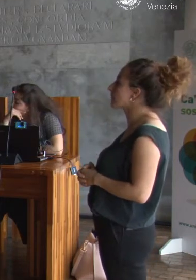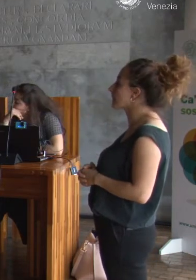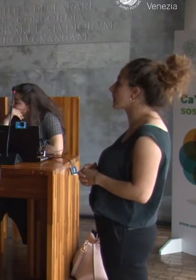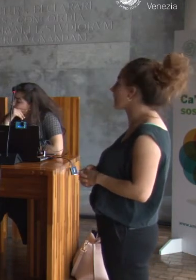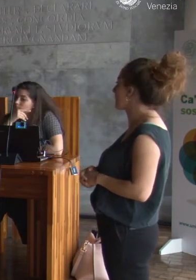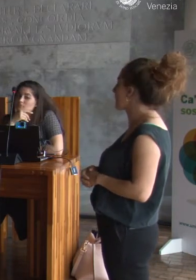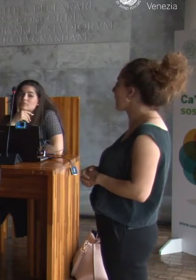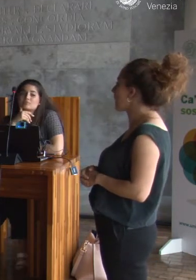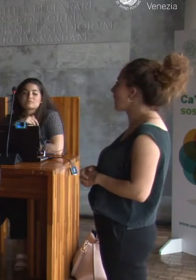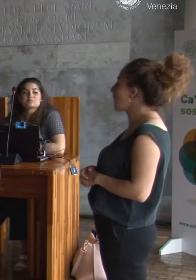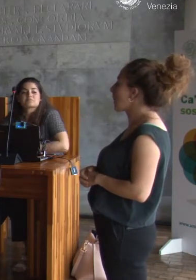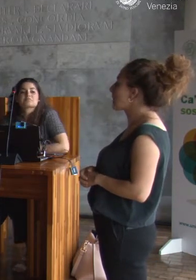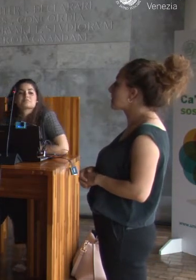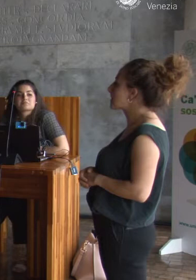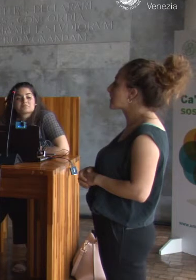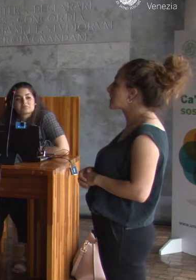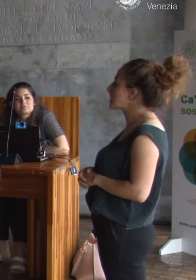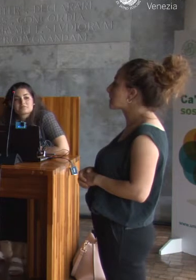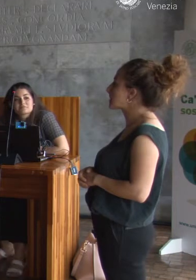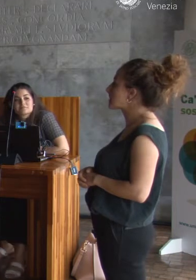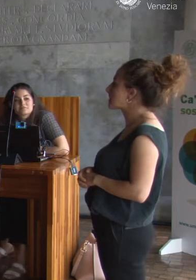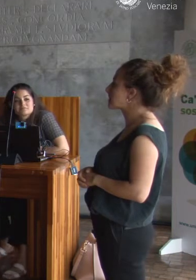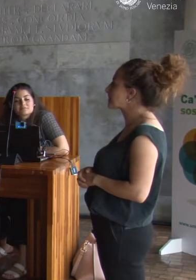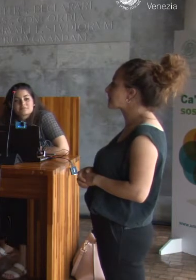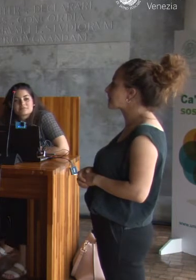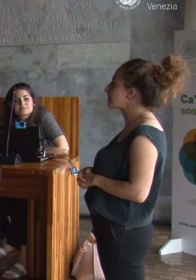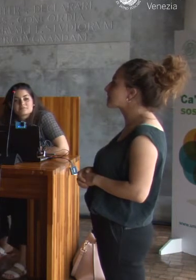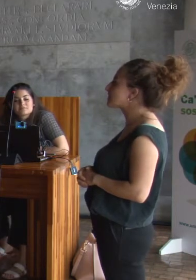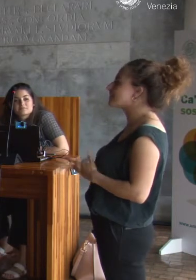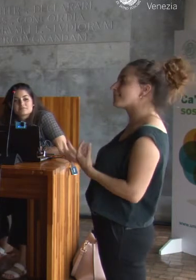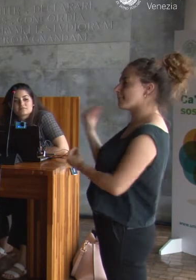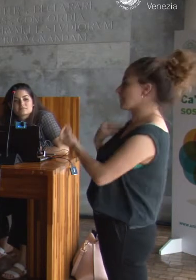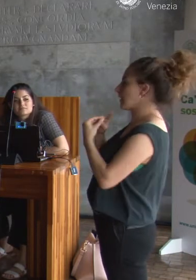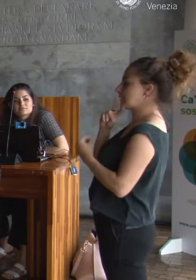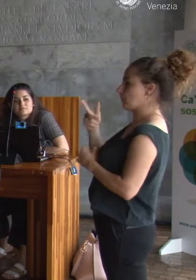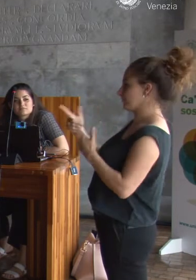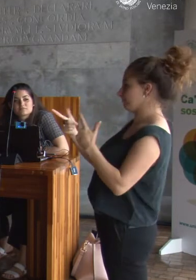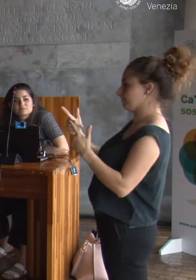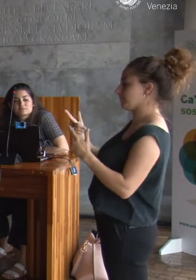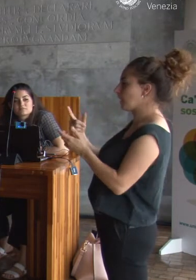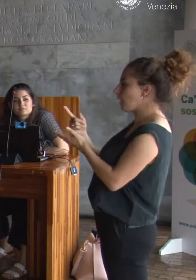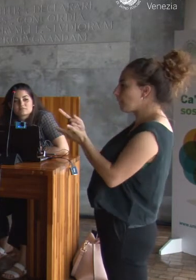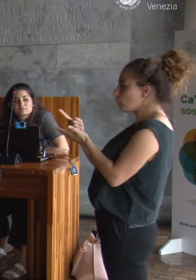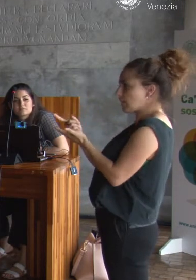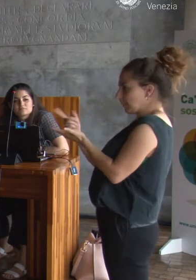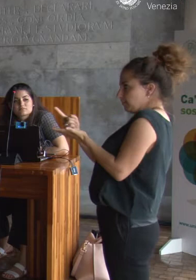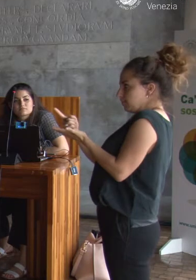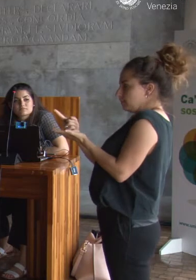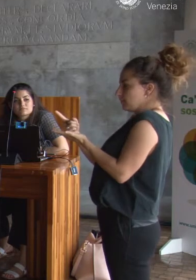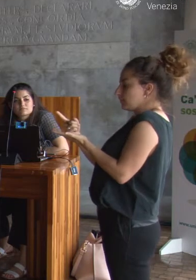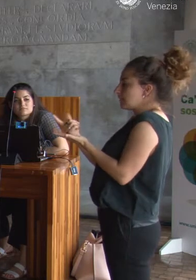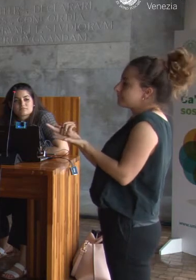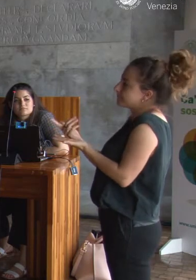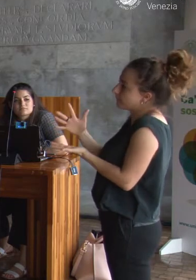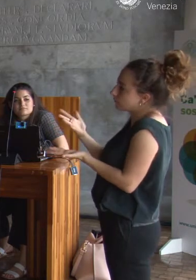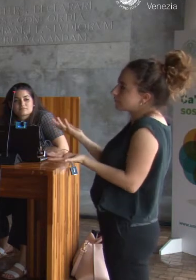cos'è? Da Dante. Ecco, il punto di riferimento. Domande senza risposta. La bussola sembra impazzita. Ma